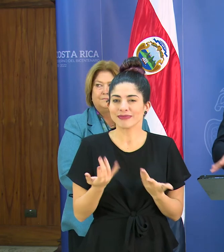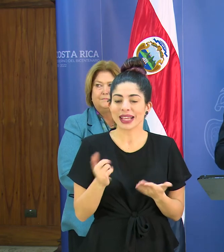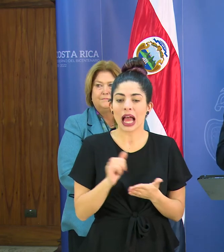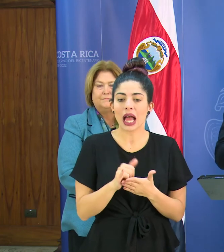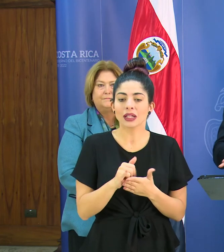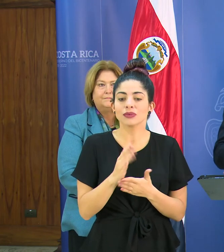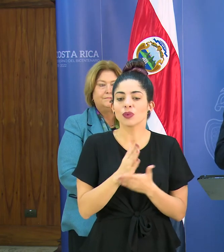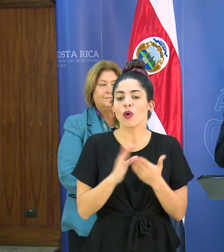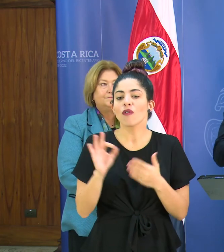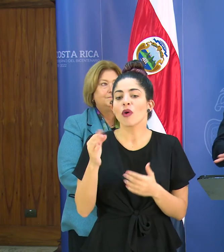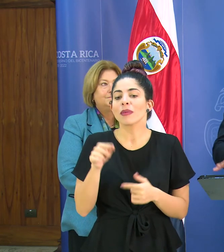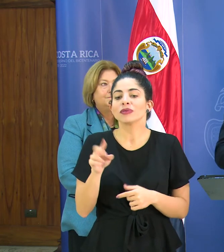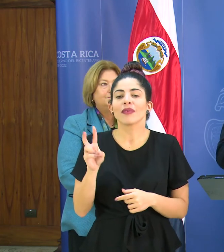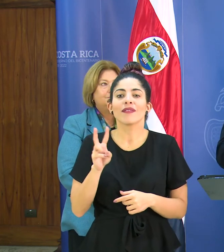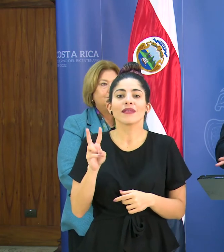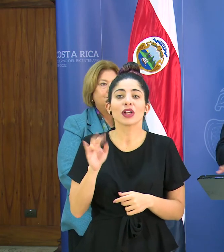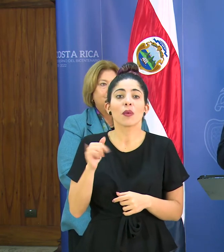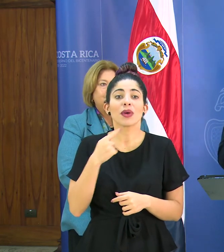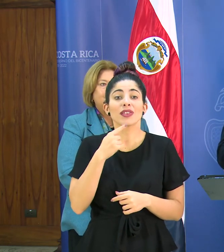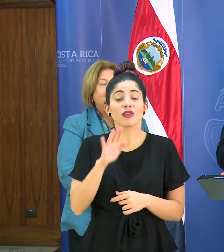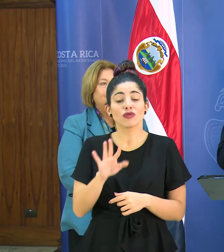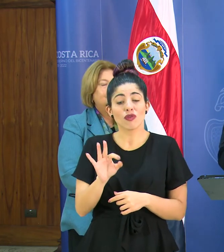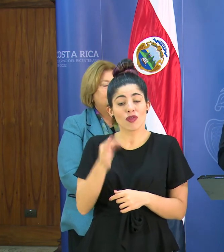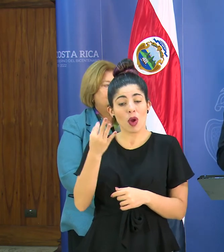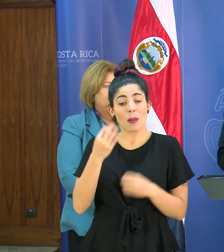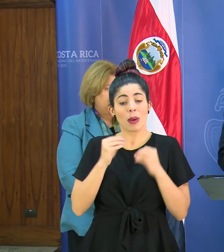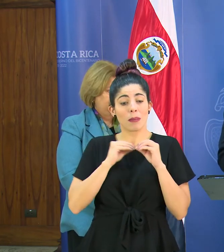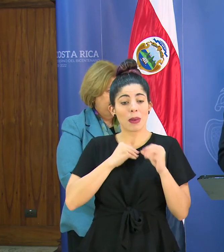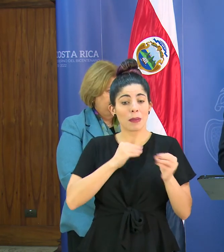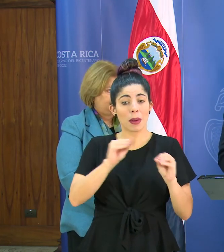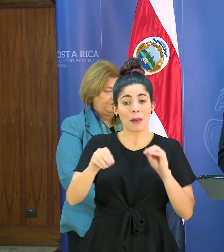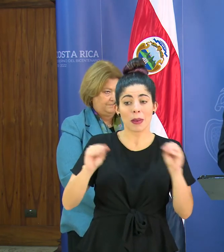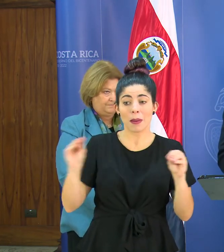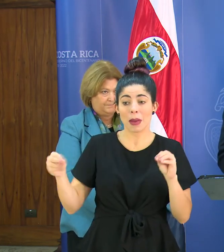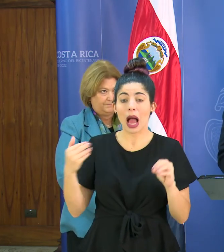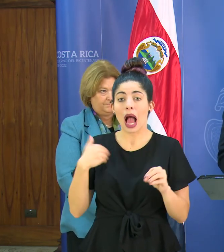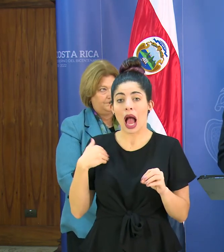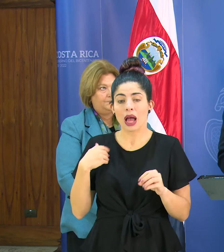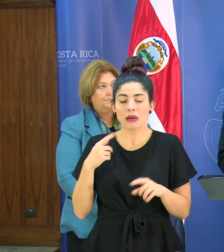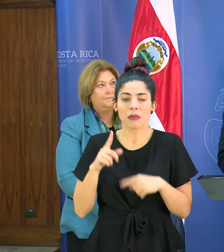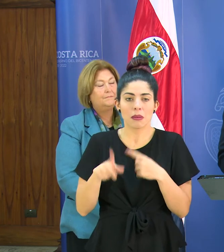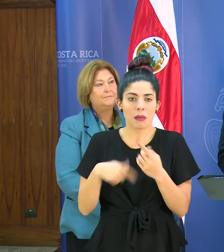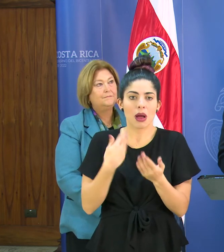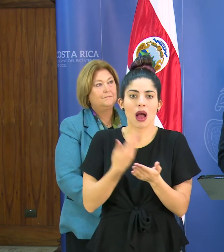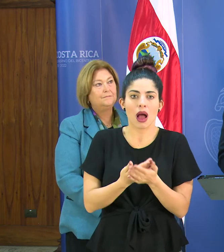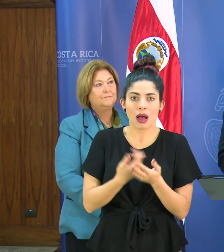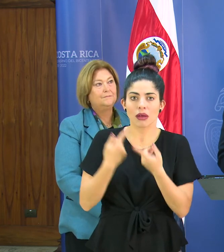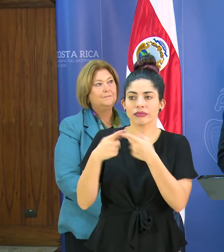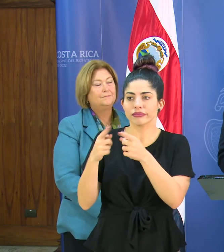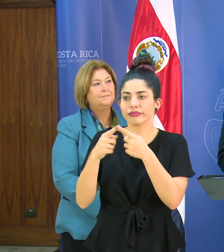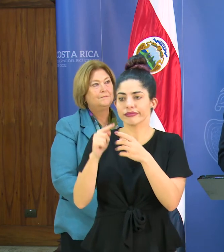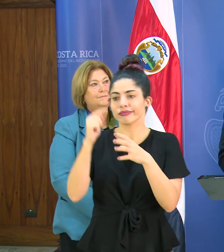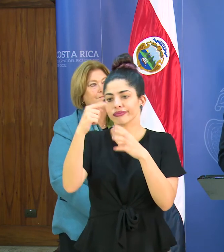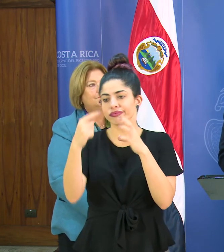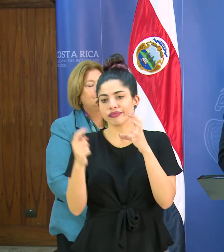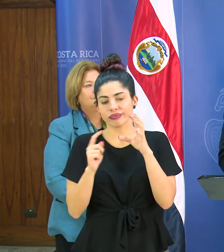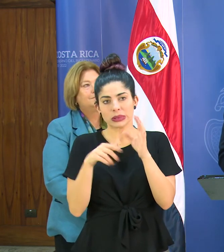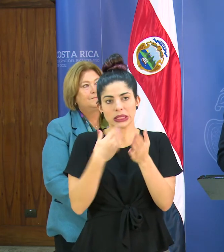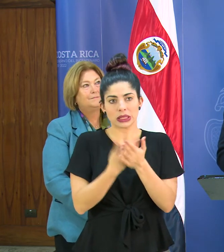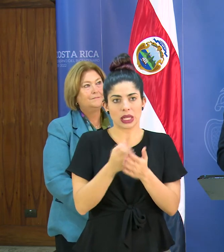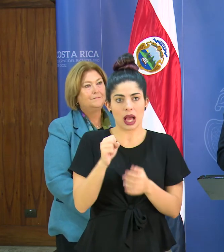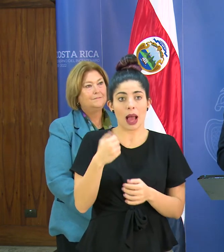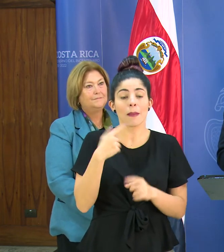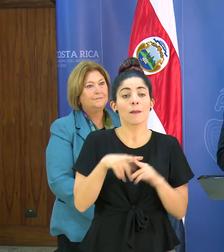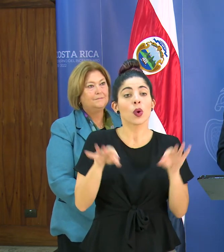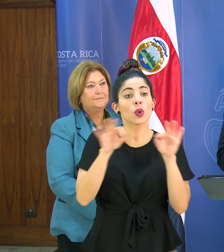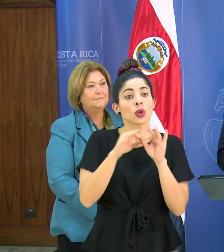alguna u otra forma al final es un virus como le digo que por la forma de diseminación que tiene pues va llegando a las diferentes partes del mundo y eso es importante porque